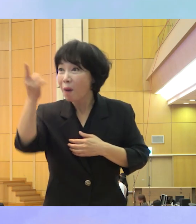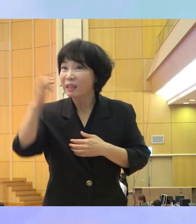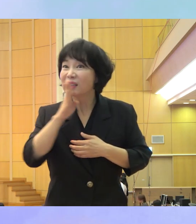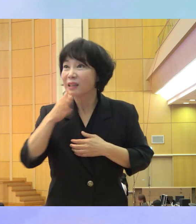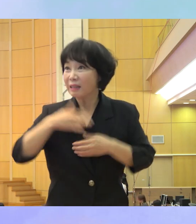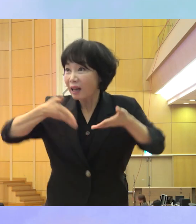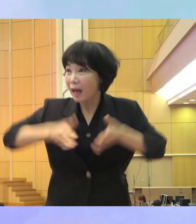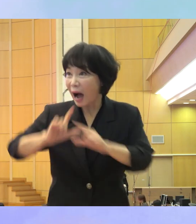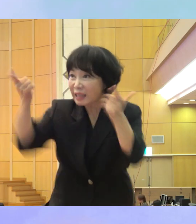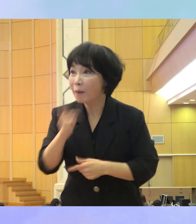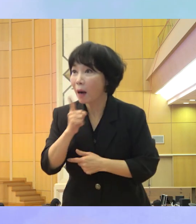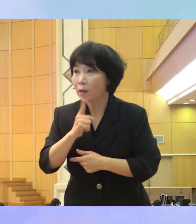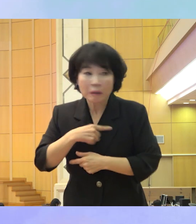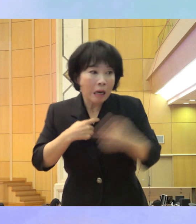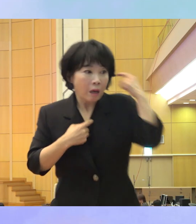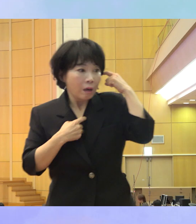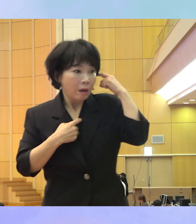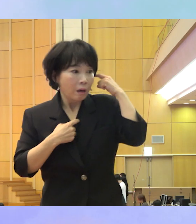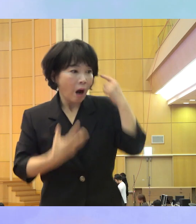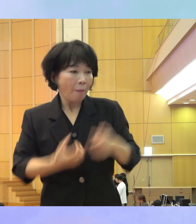근데 그 어머니가 그 소리를 듣더니만